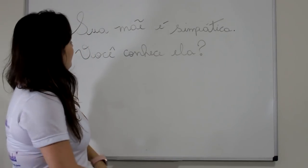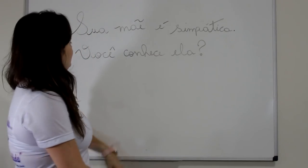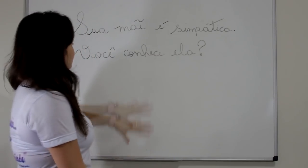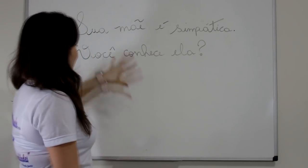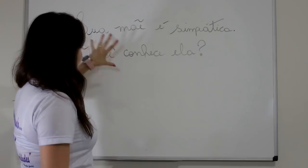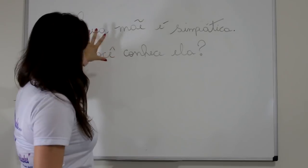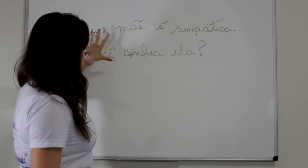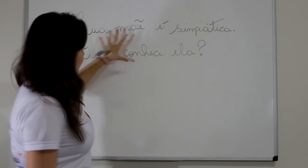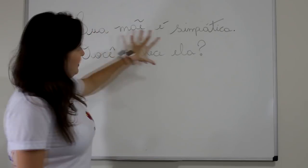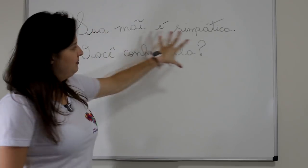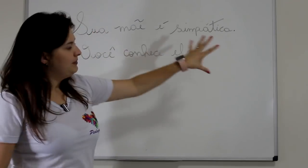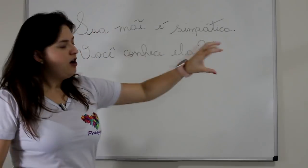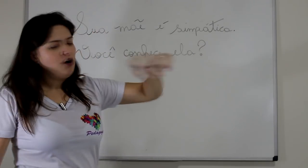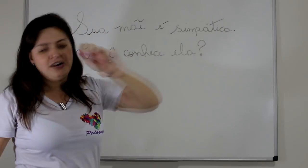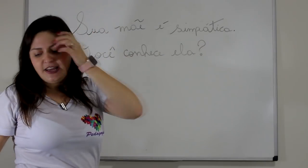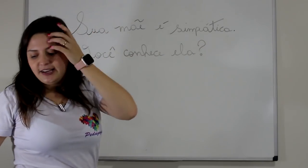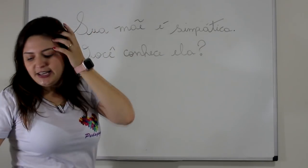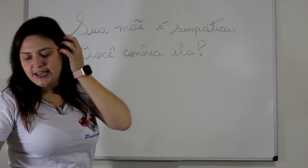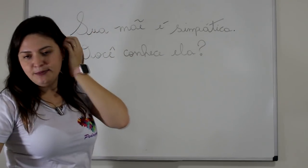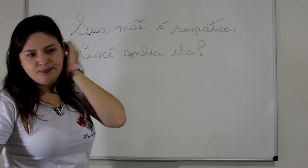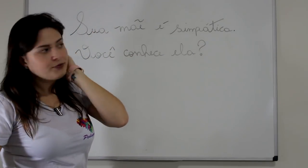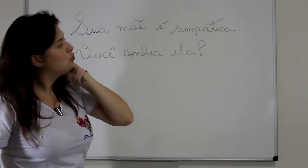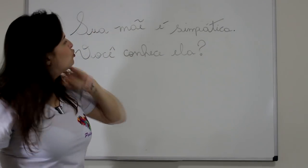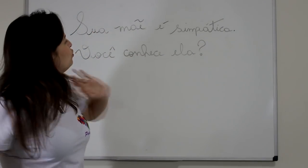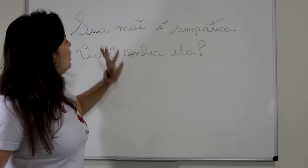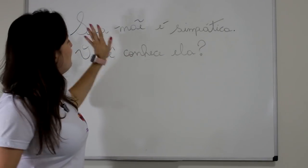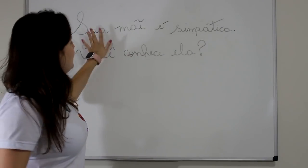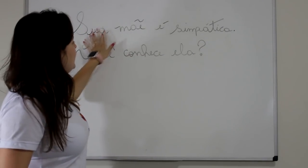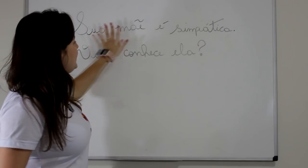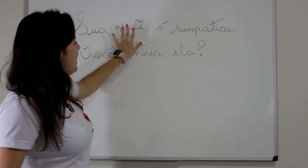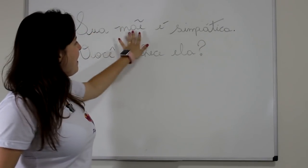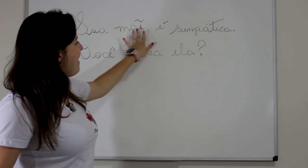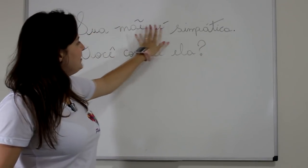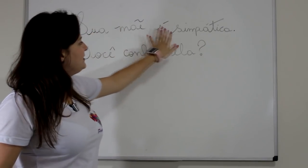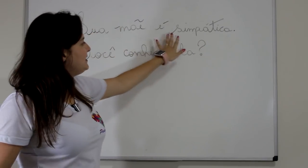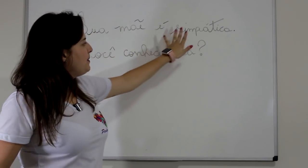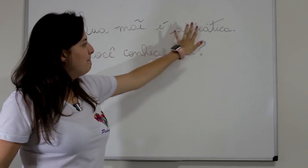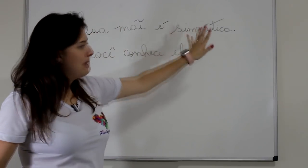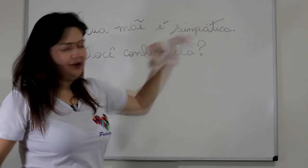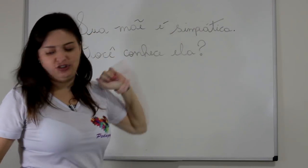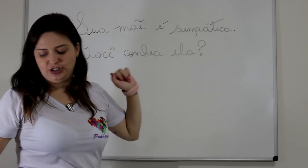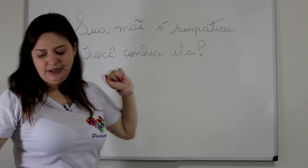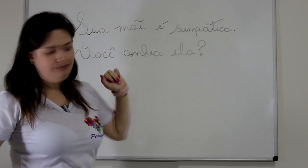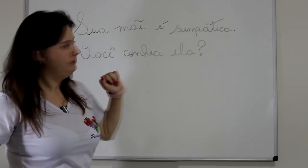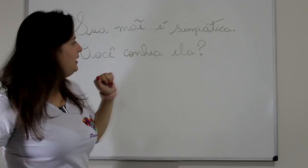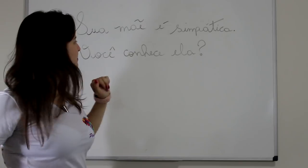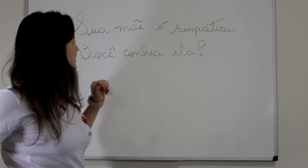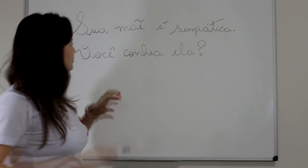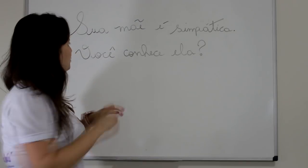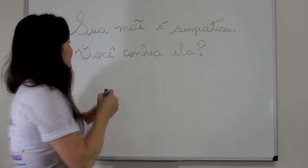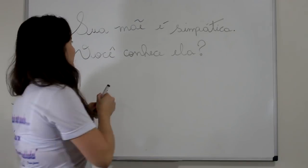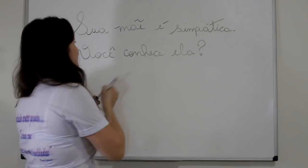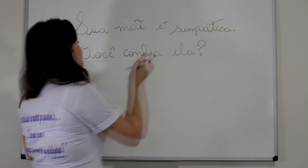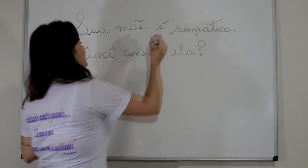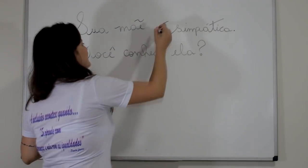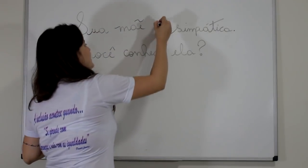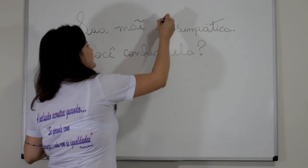vamos lá. Primeira na ordem aqui, sua mãe é simpática. Lembrando que na Libras